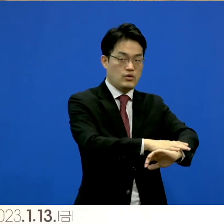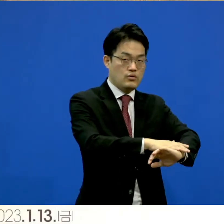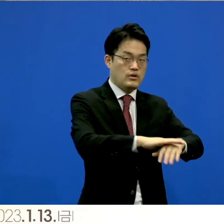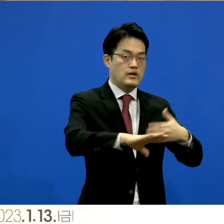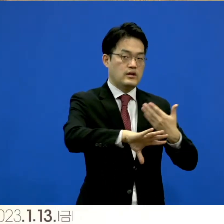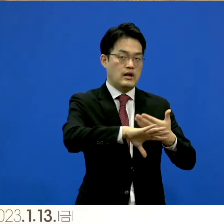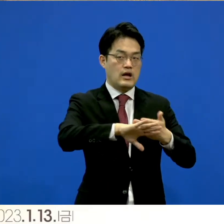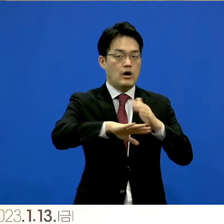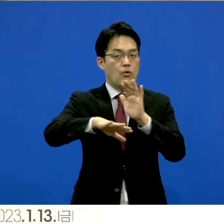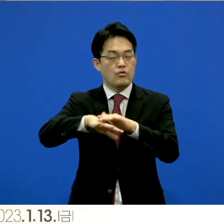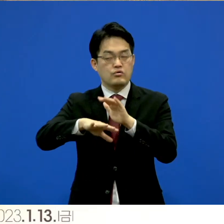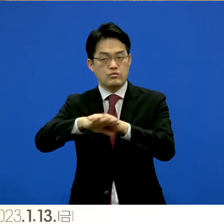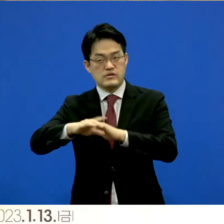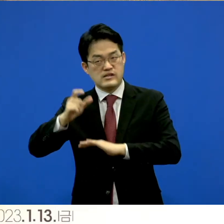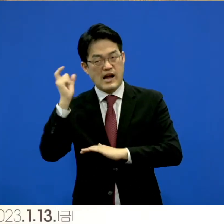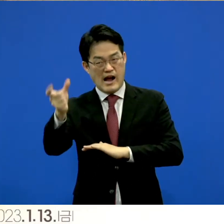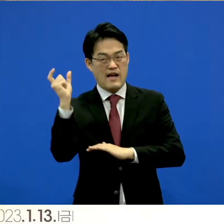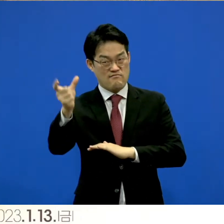아버지의 손이고